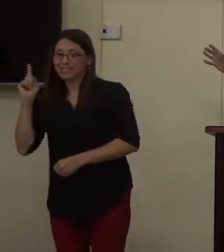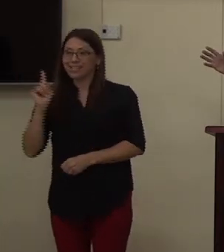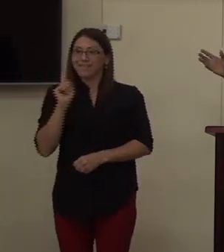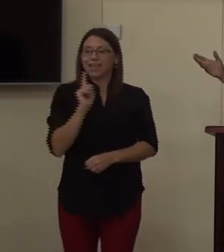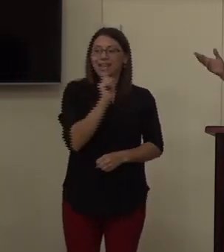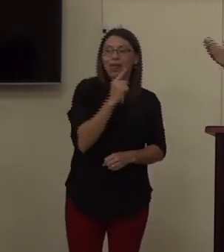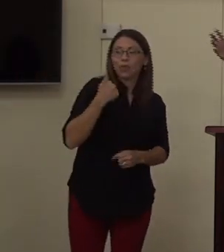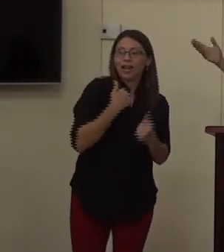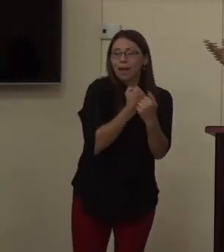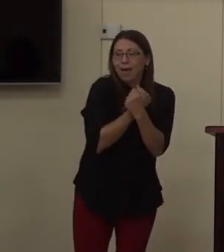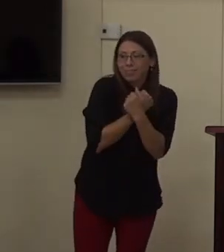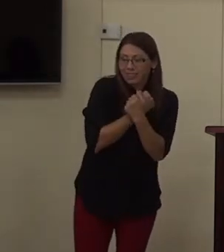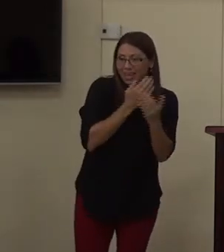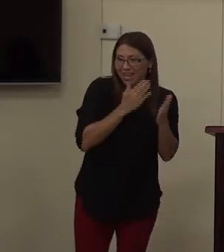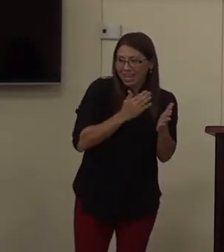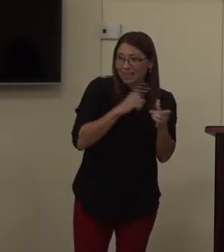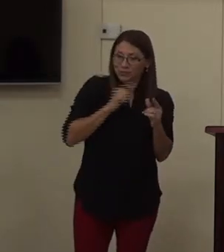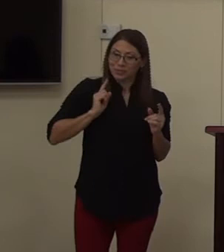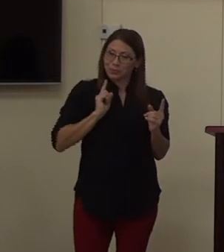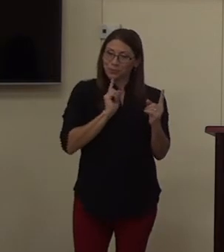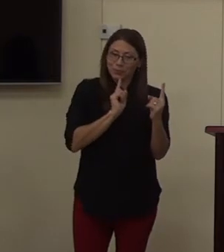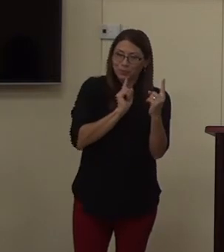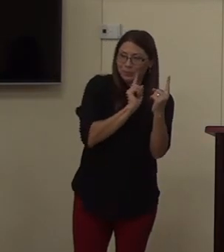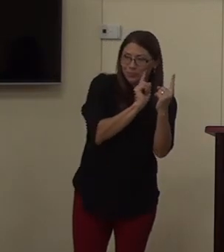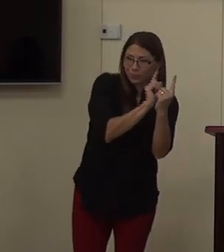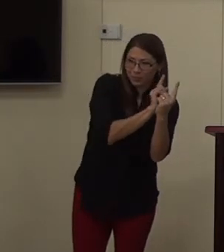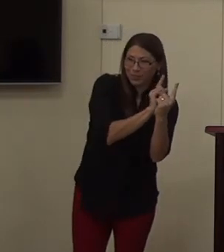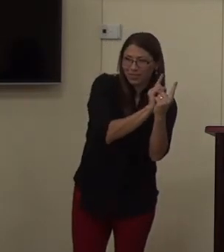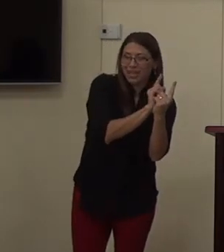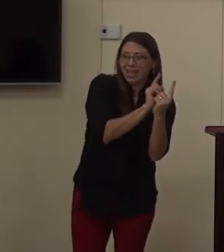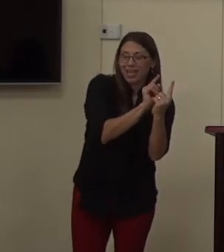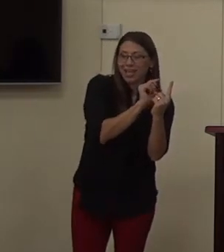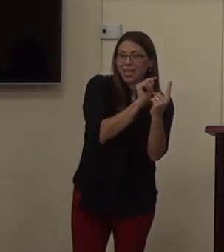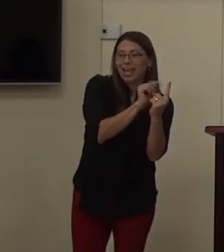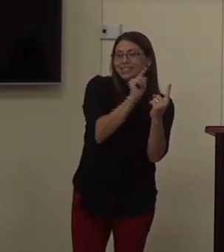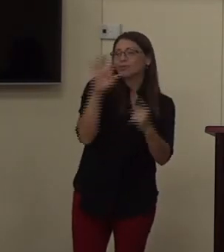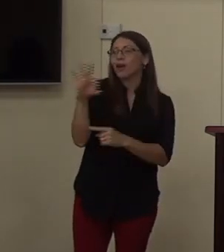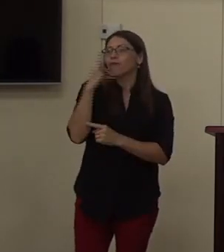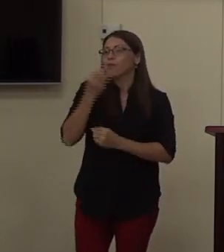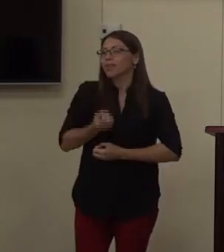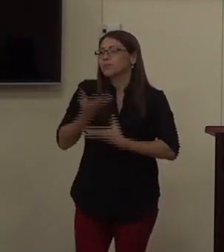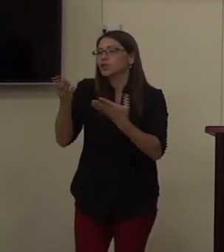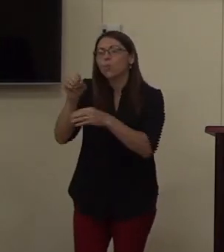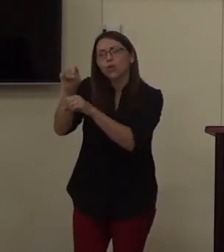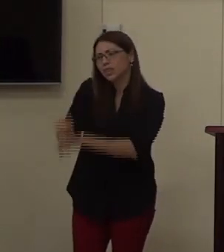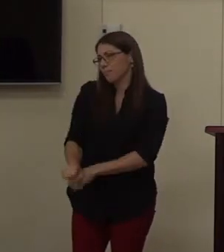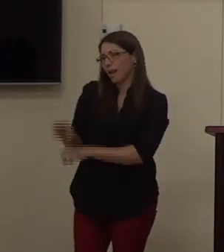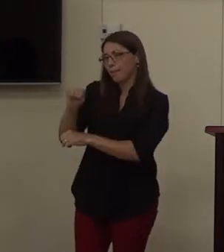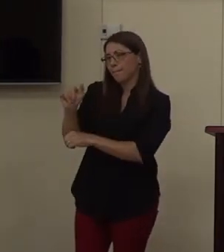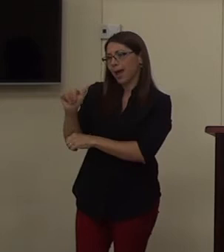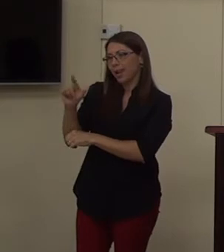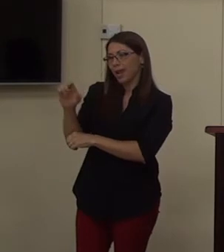sacando arcilla, ¿verdad? Y se va hacia él a reunirse con él. Esta es una forma de expresión muy típica malecu, esto